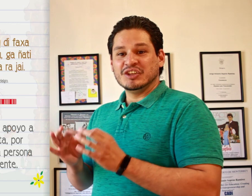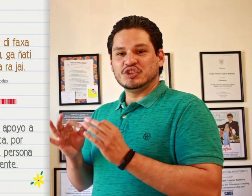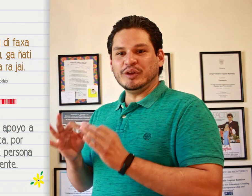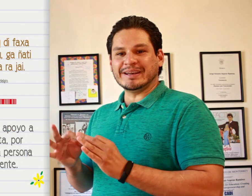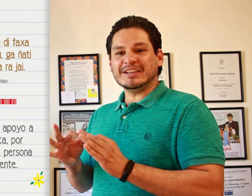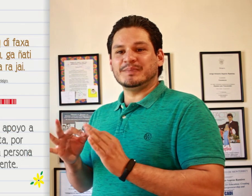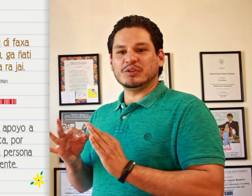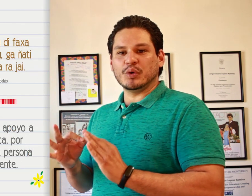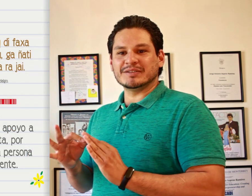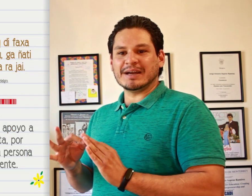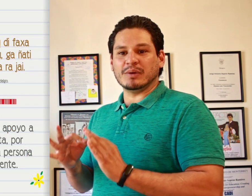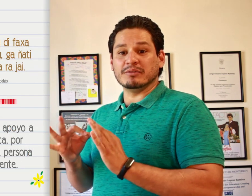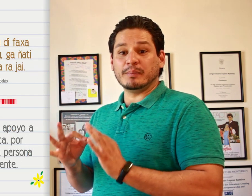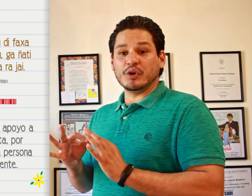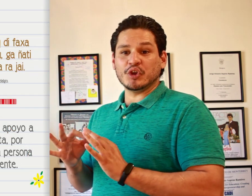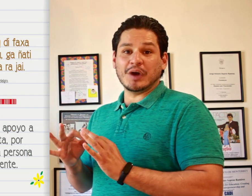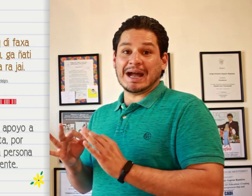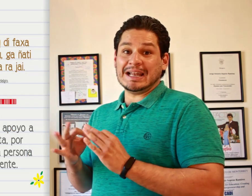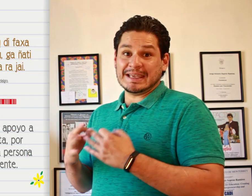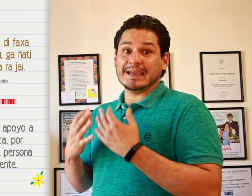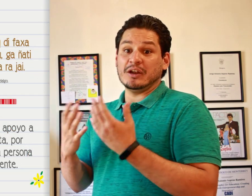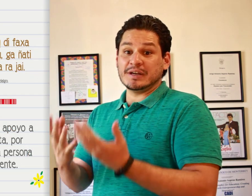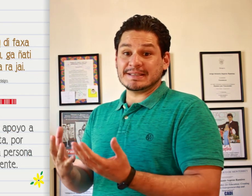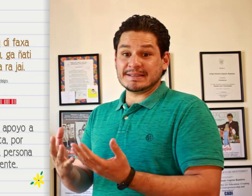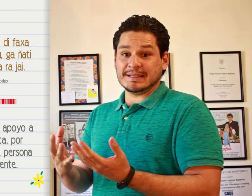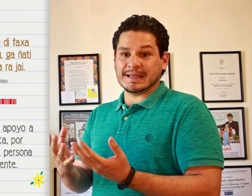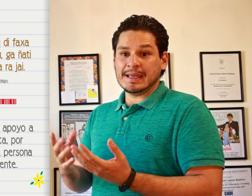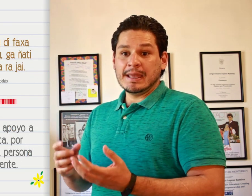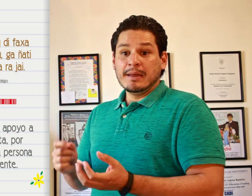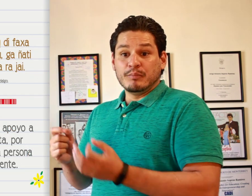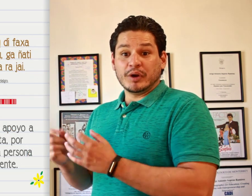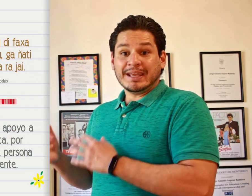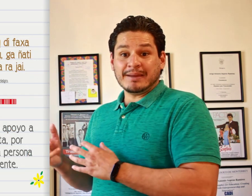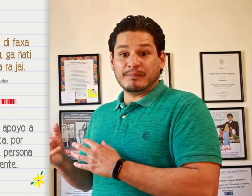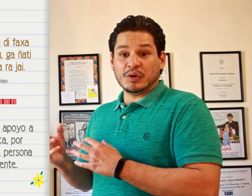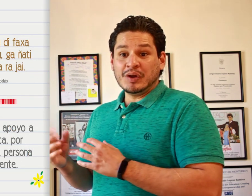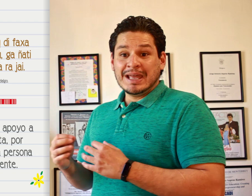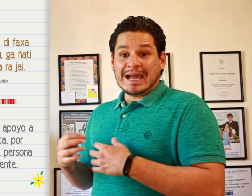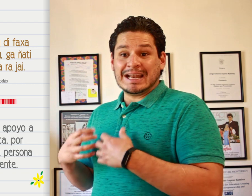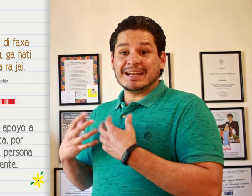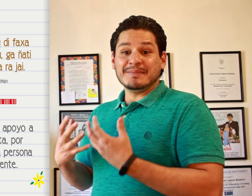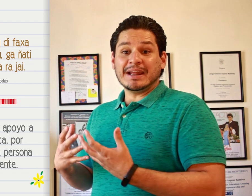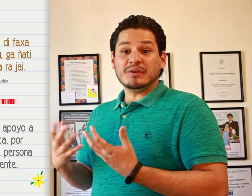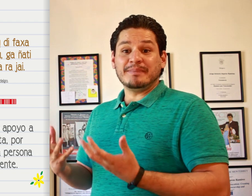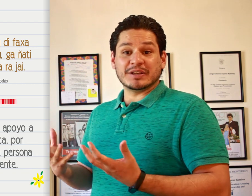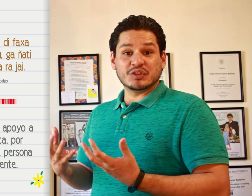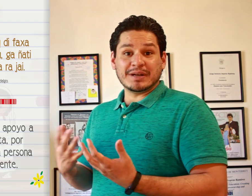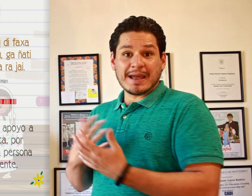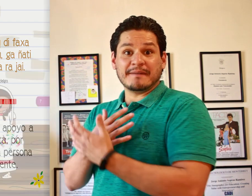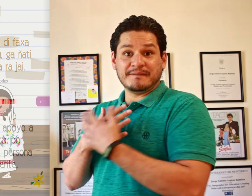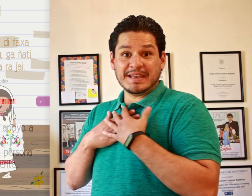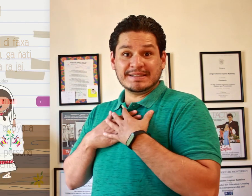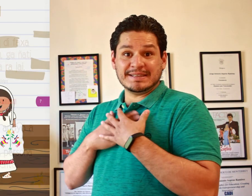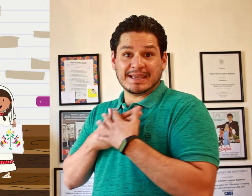Soy respetuosa cuando apoyo a alguien que lo necesita, por ejemplo, al animar a una persona física